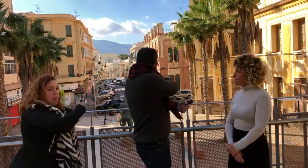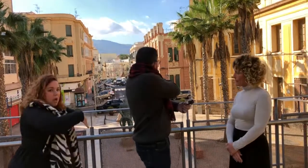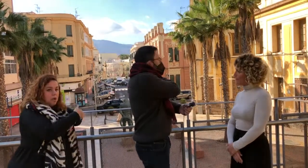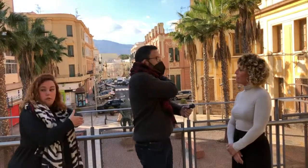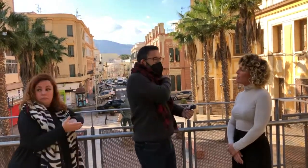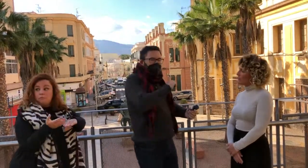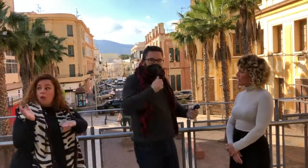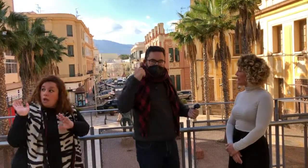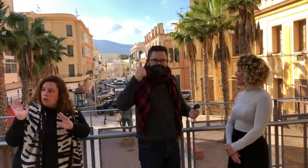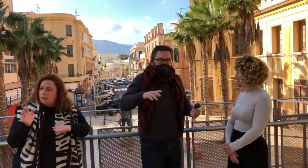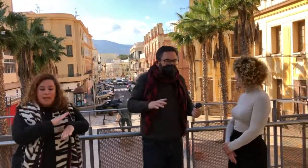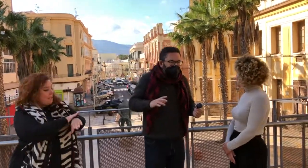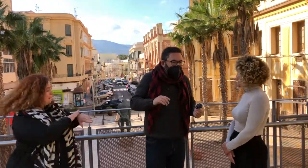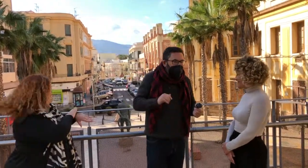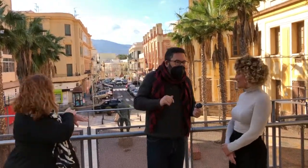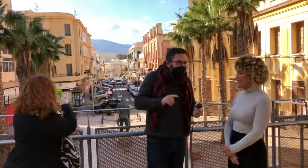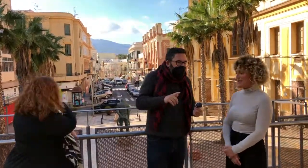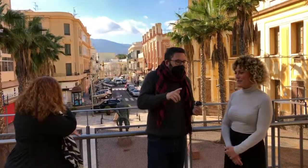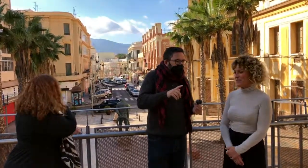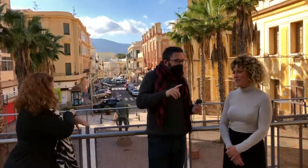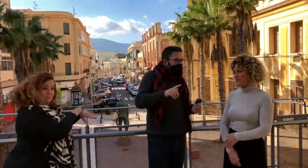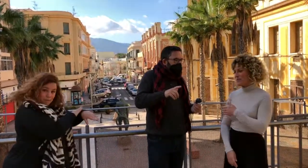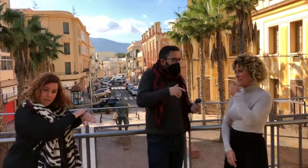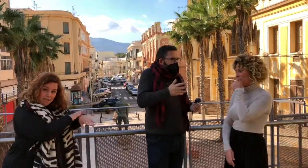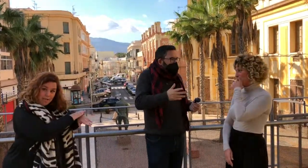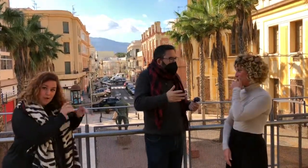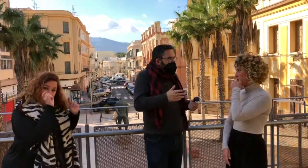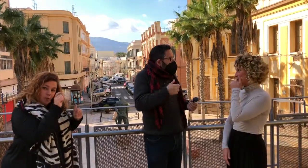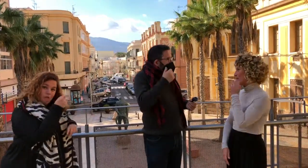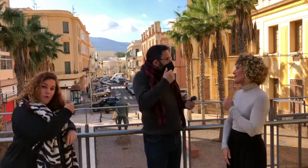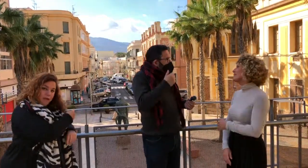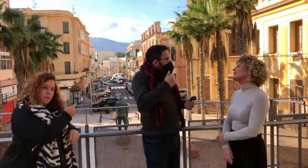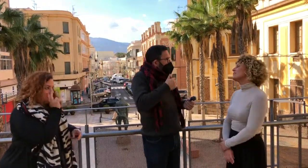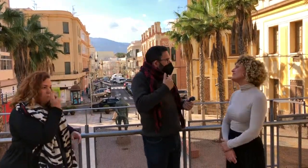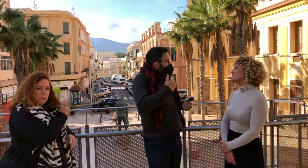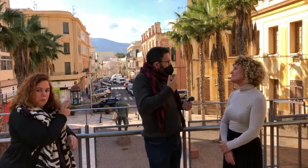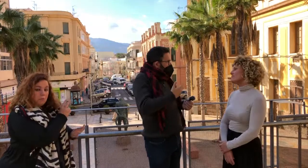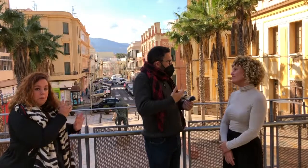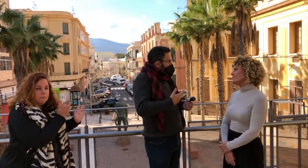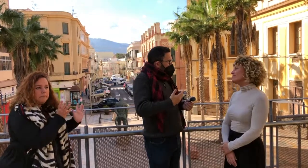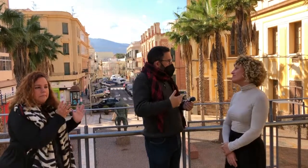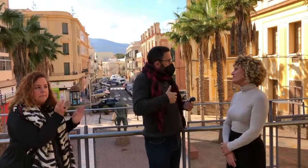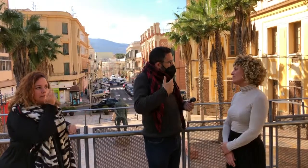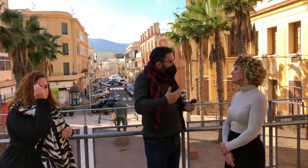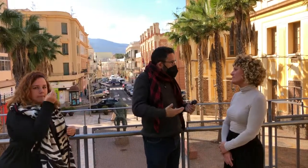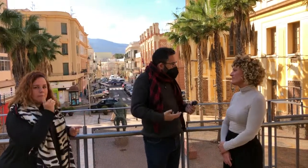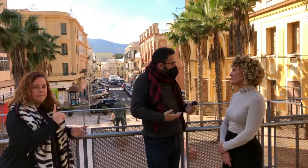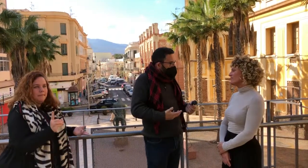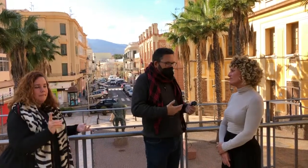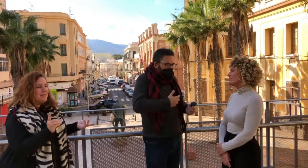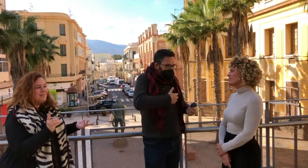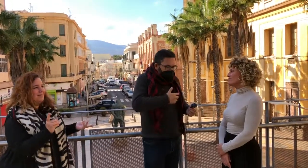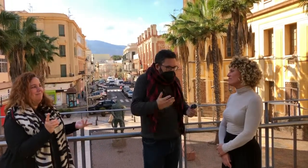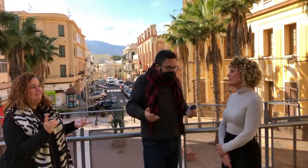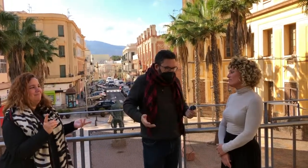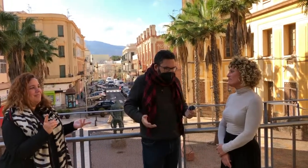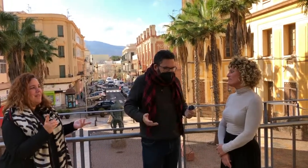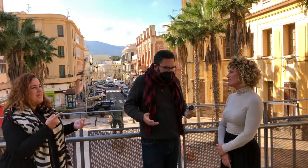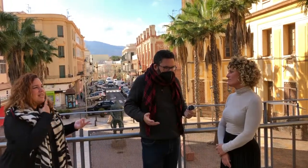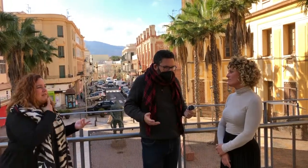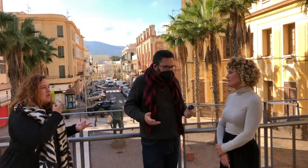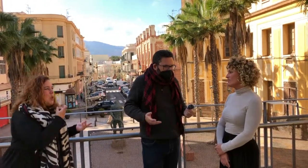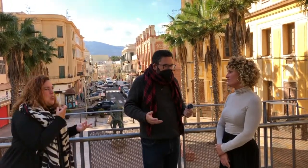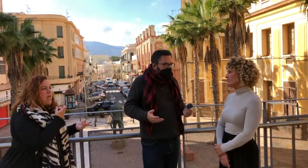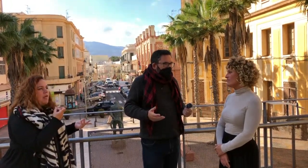detrás, ahí tenemos el Ministerio de Educación, por cierto, ahí atrás, tú pasas por ahí y no te lo llegas a plantear, esas dificultades no te las planteas